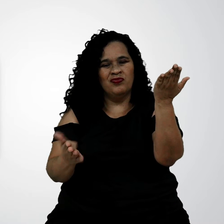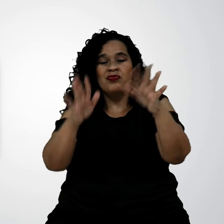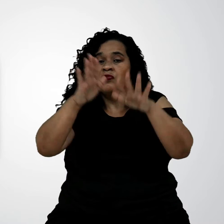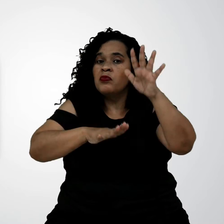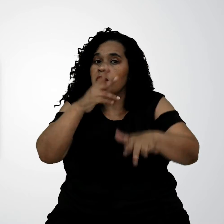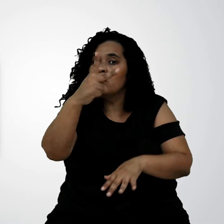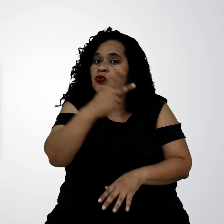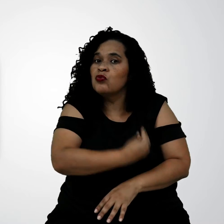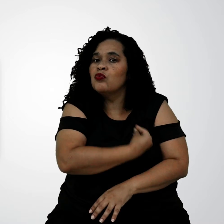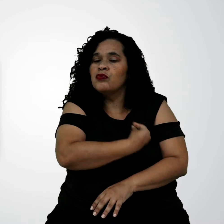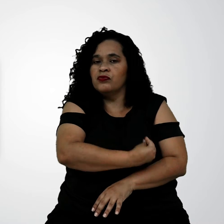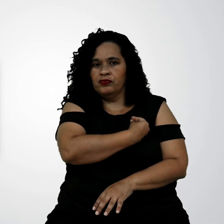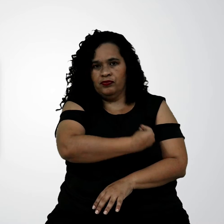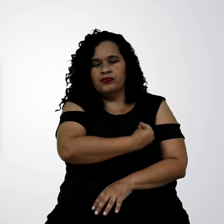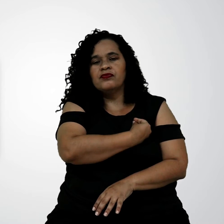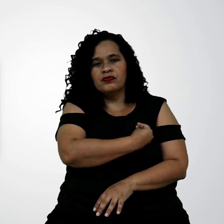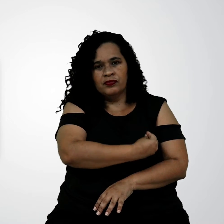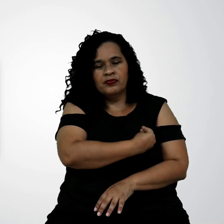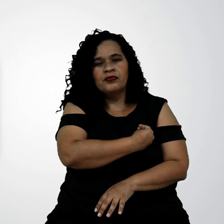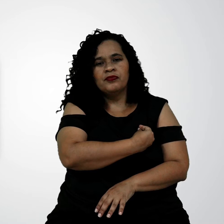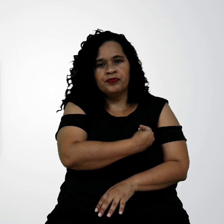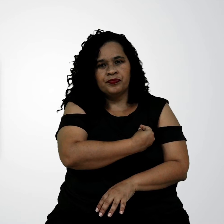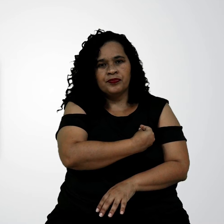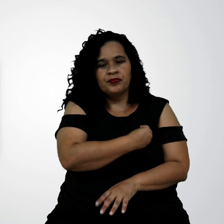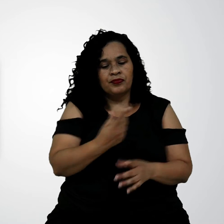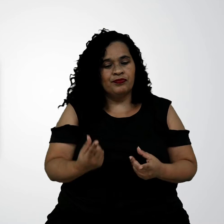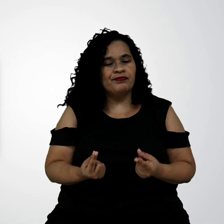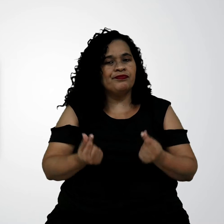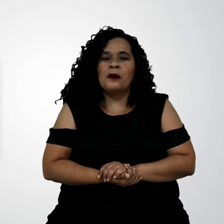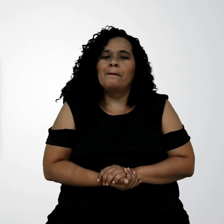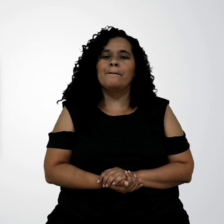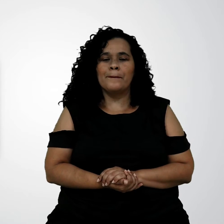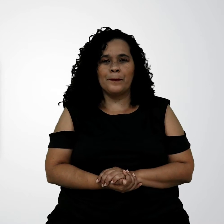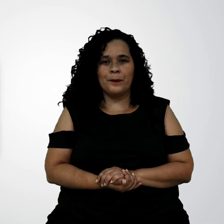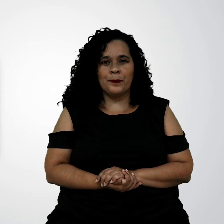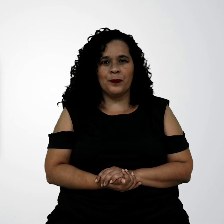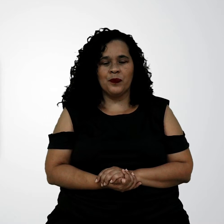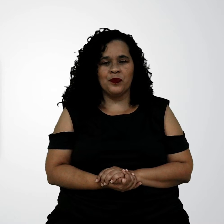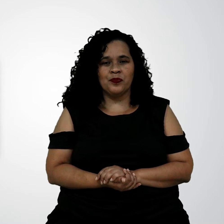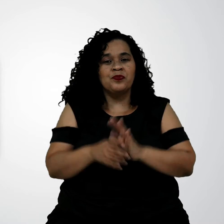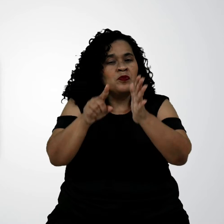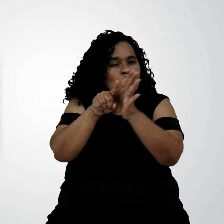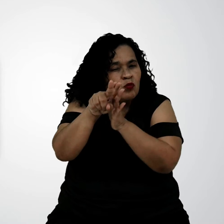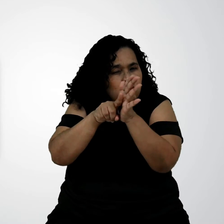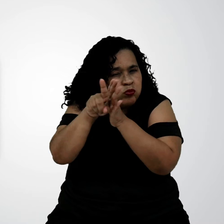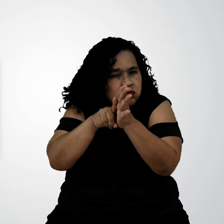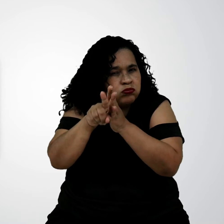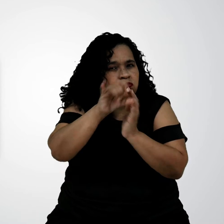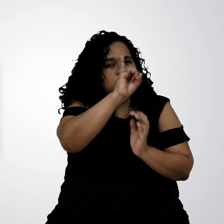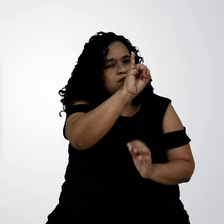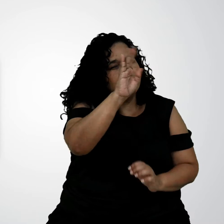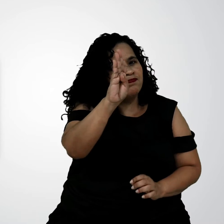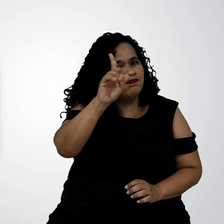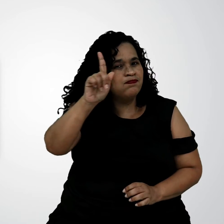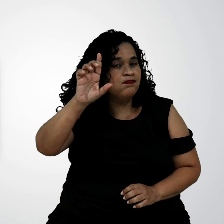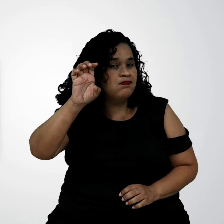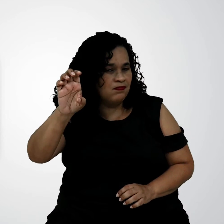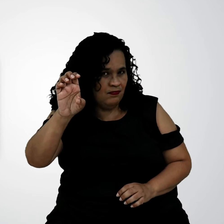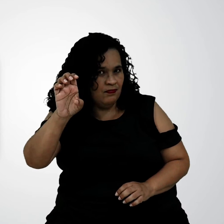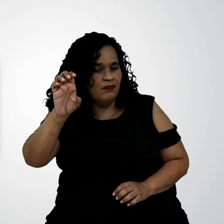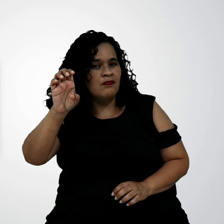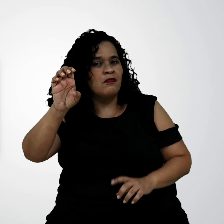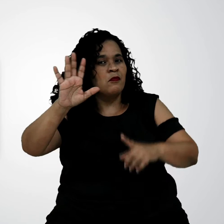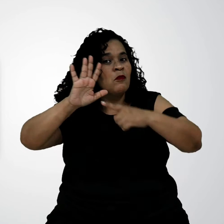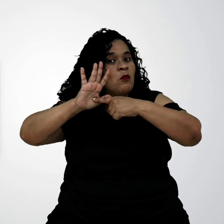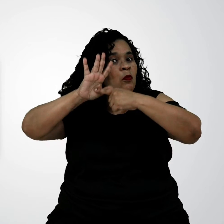que nós lidamos com o dinheiro. Pesquisa do IBGE apontou,